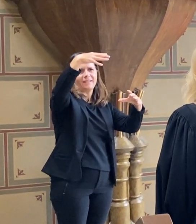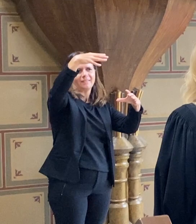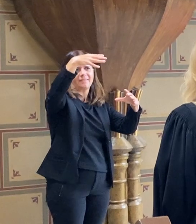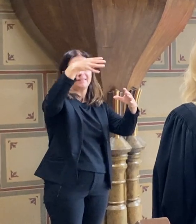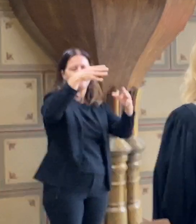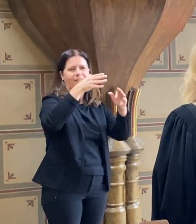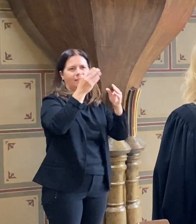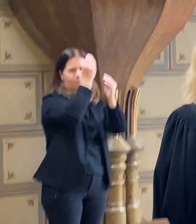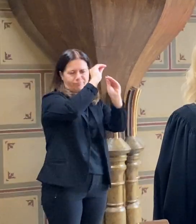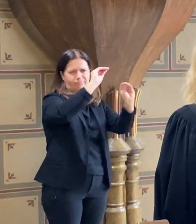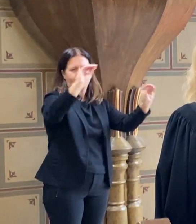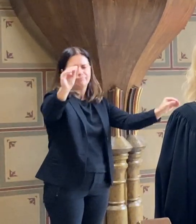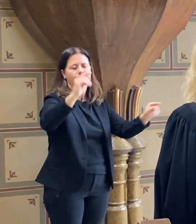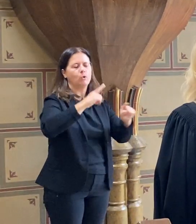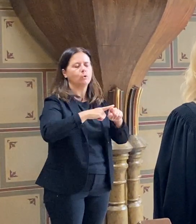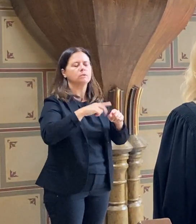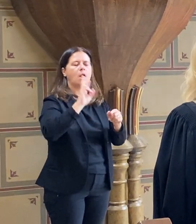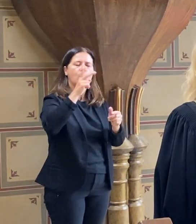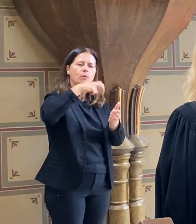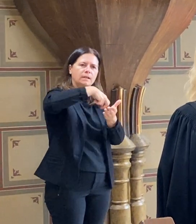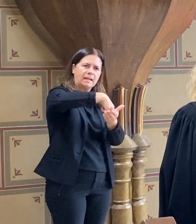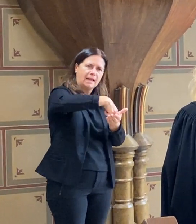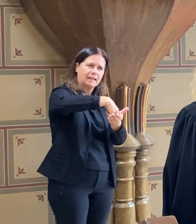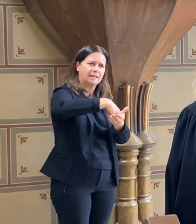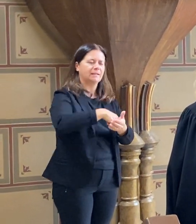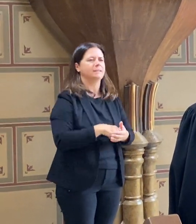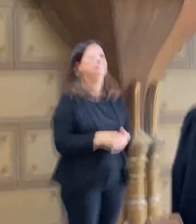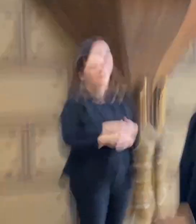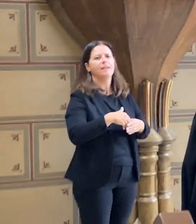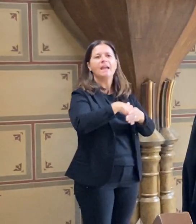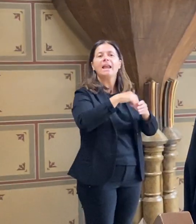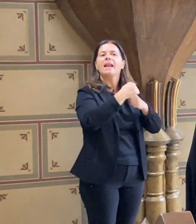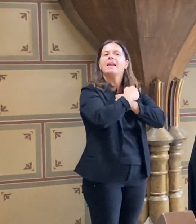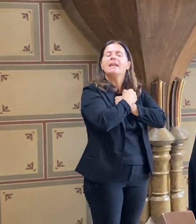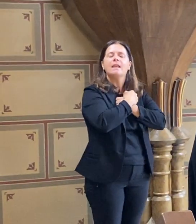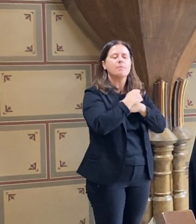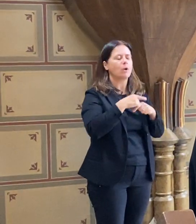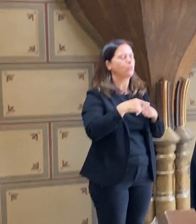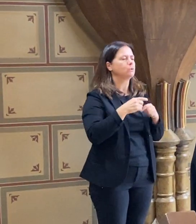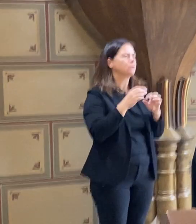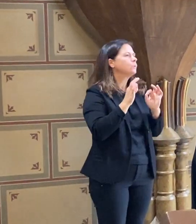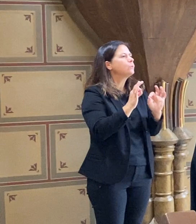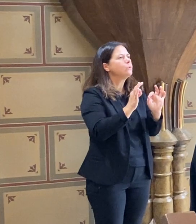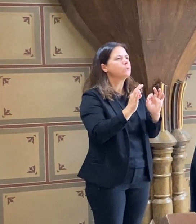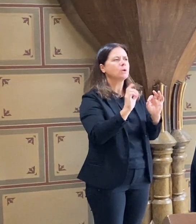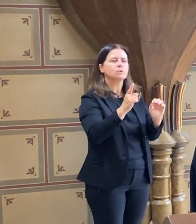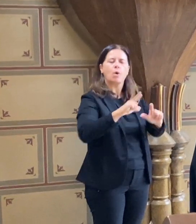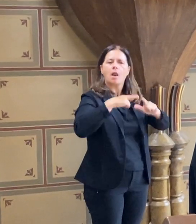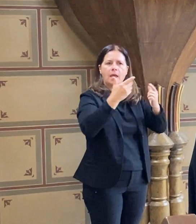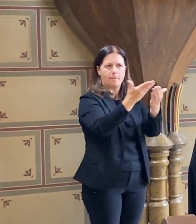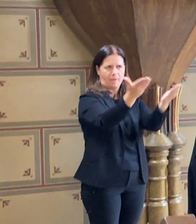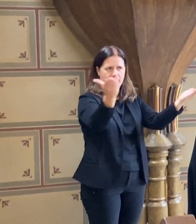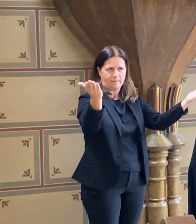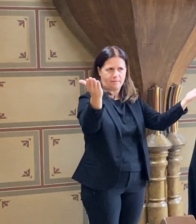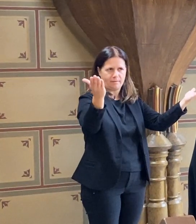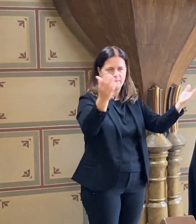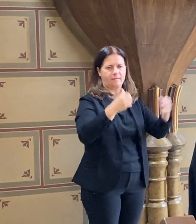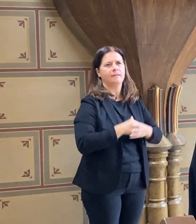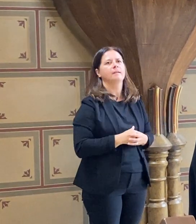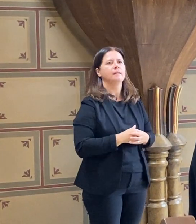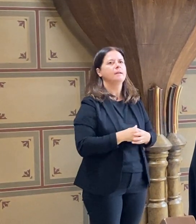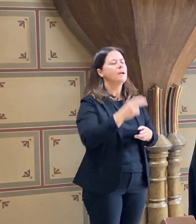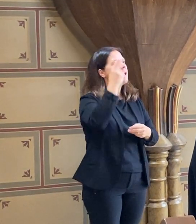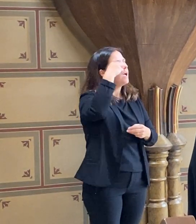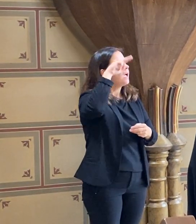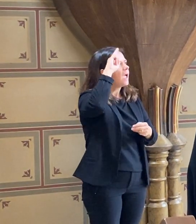über dir und sei dir gnädig. In Liebe und Güte mögest du leben. Der